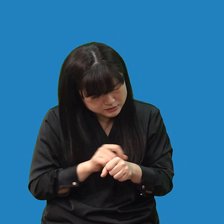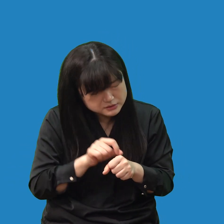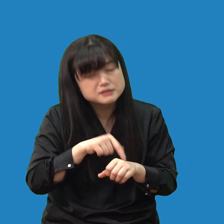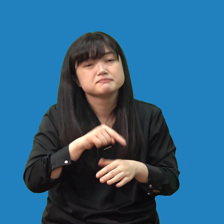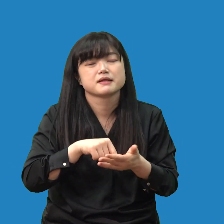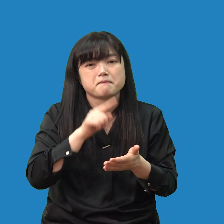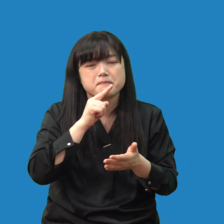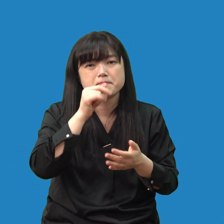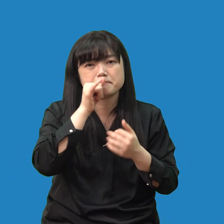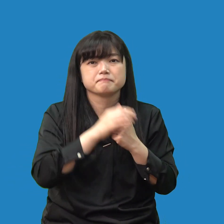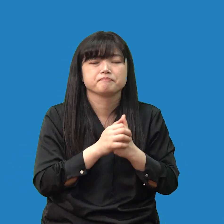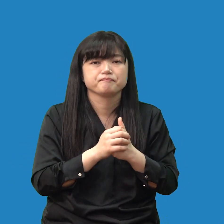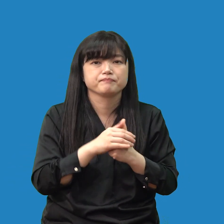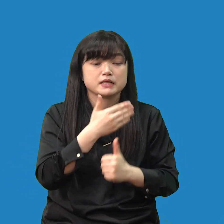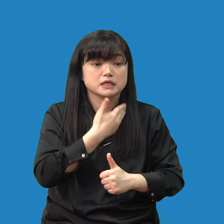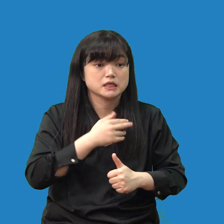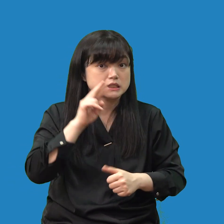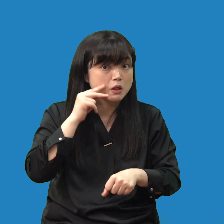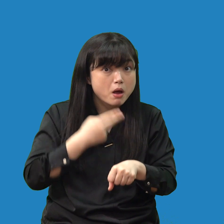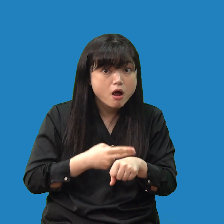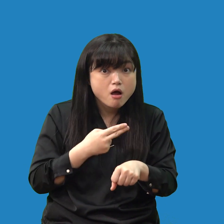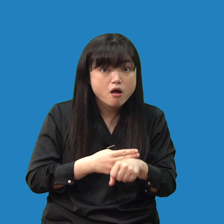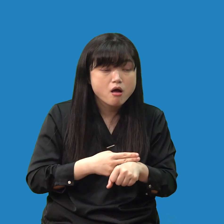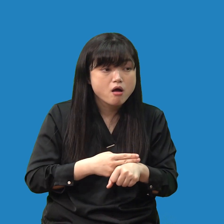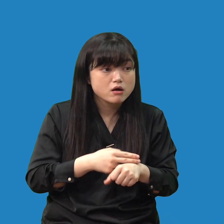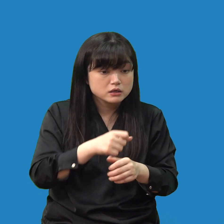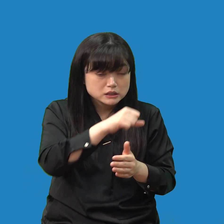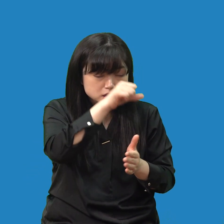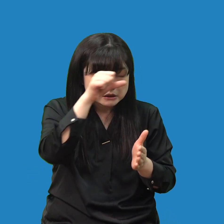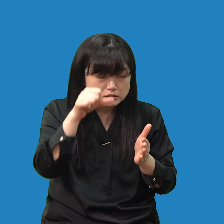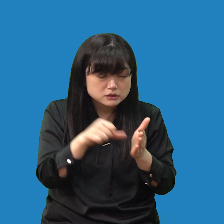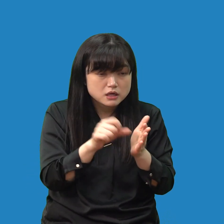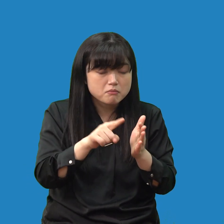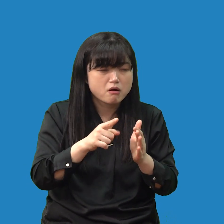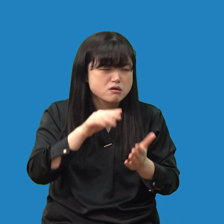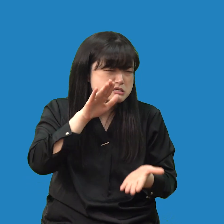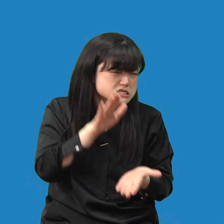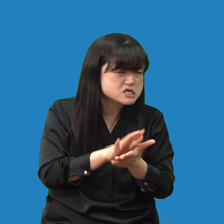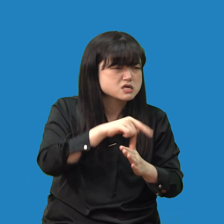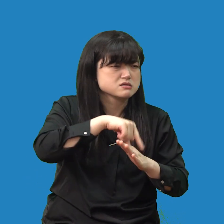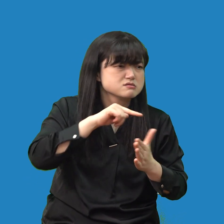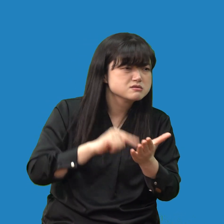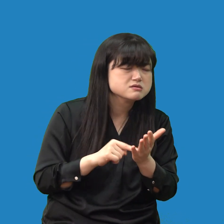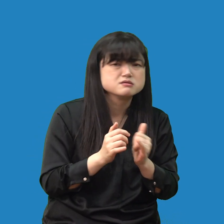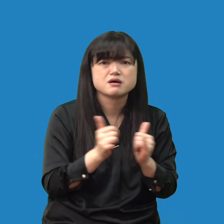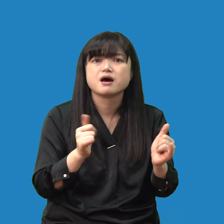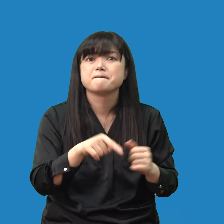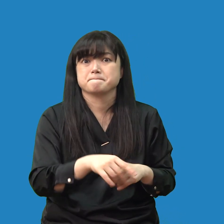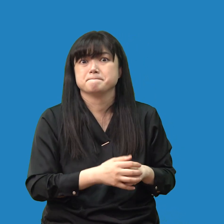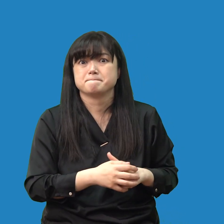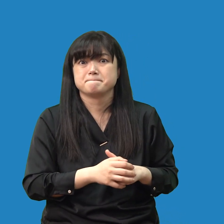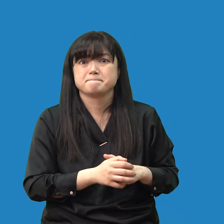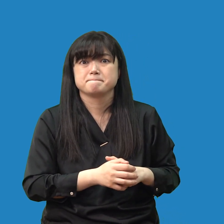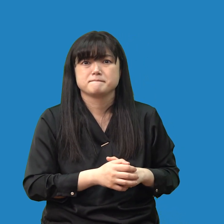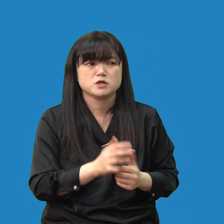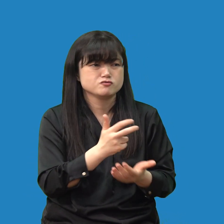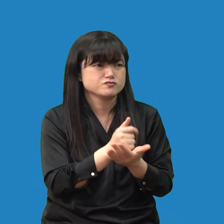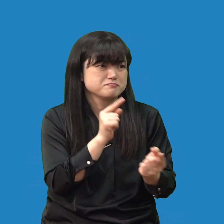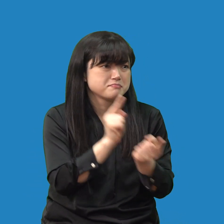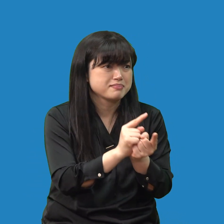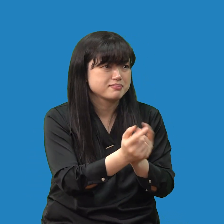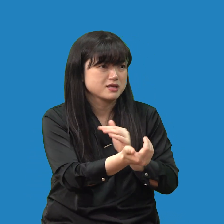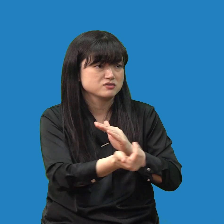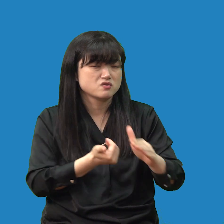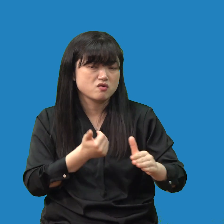우리가 사도행전에서 살펴보았듯이 사도 바울은 그 인생 전체가 그냥 열정에 사로잡혀 있었습니다. 주님을